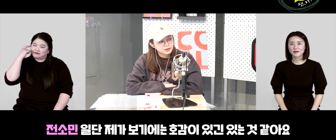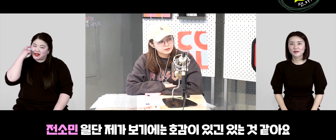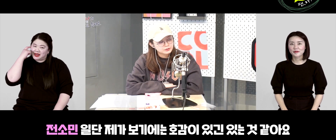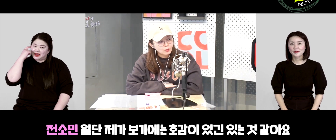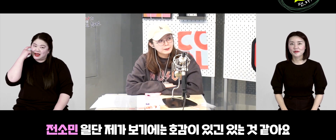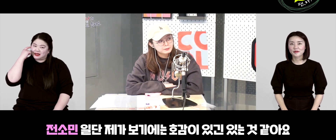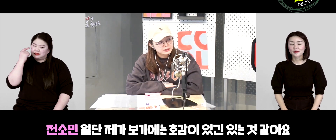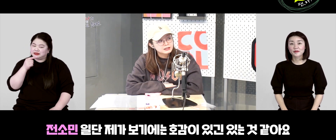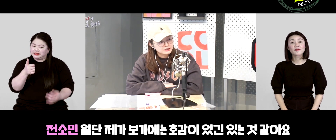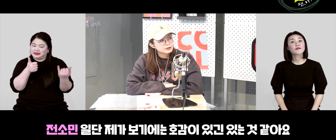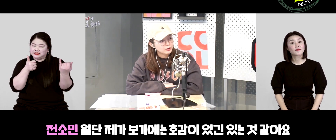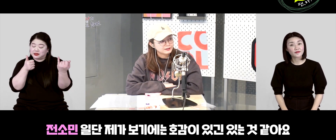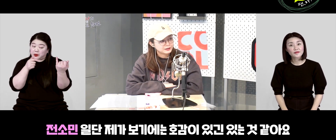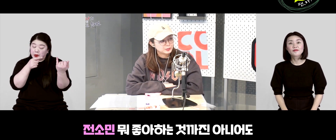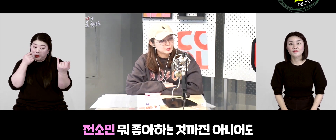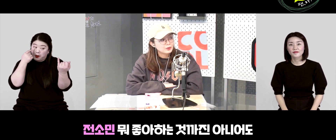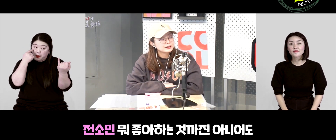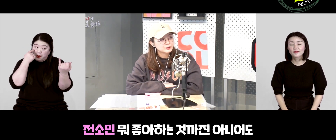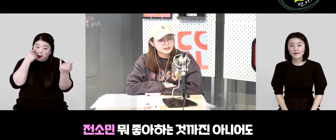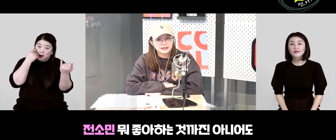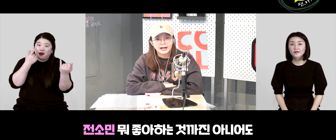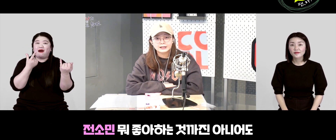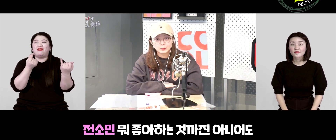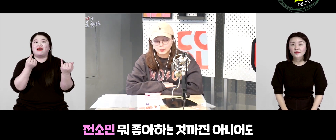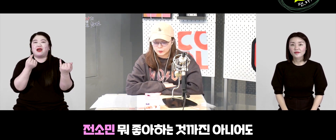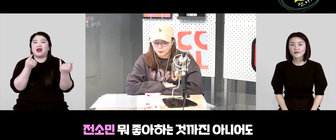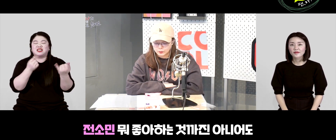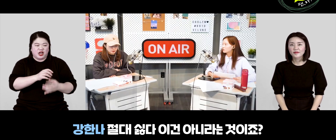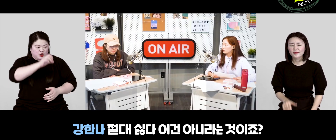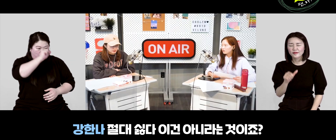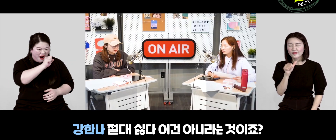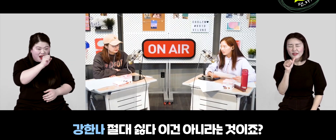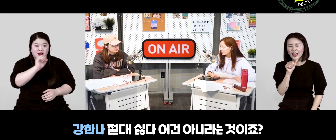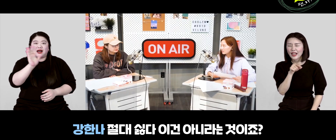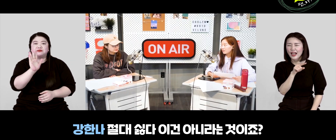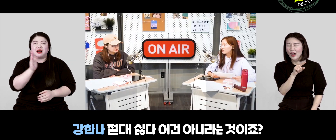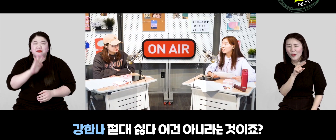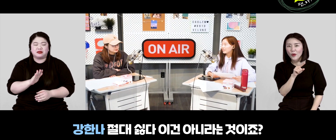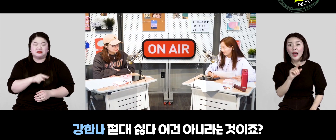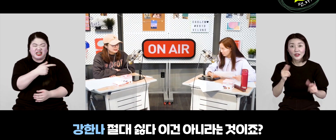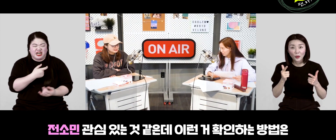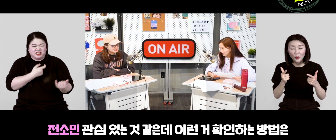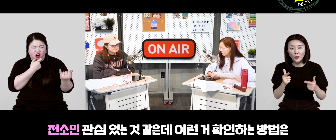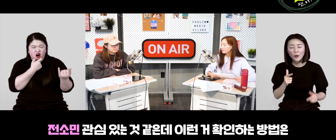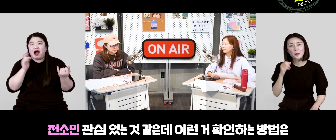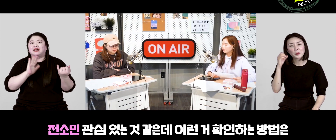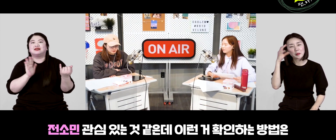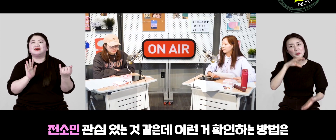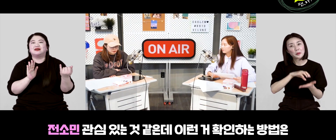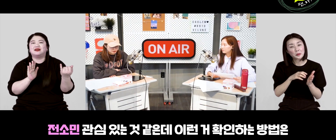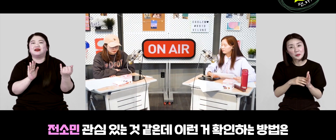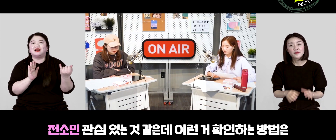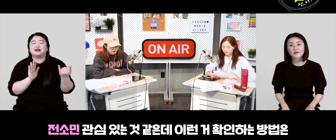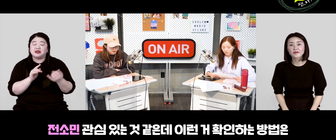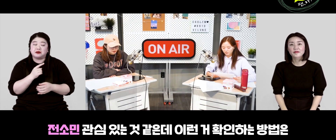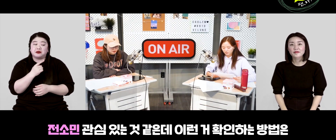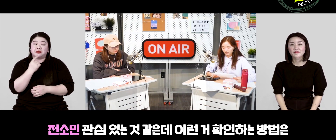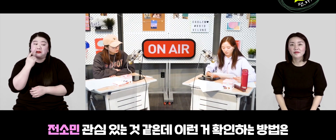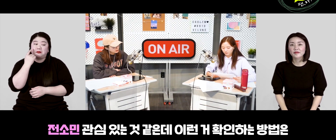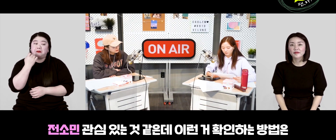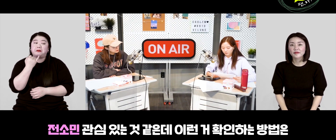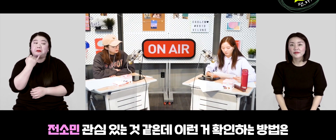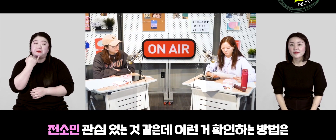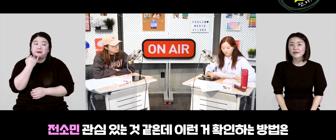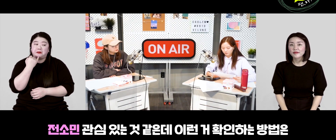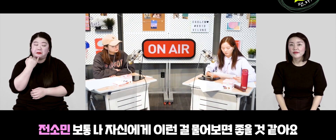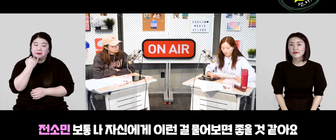제가 보기에는 호감이 있긴 있는 것 같아요. 뭐 좋아하는 것까지는 아니어도 절대 싫다 이건 아니라는 거죠. 관심 있는 것 같은데 이런